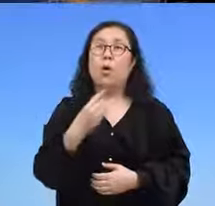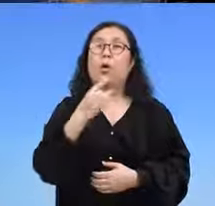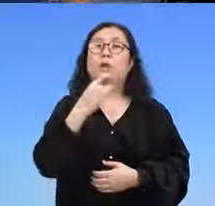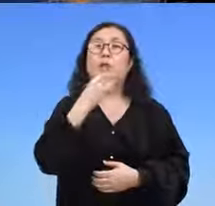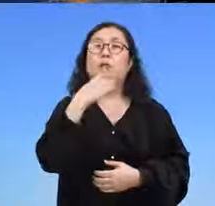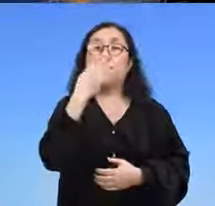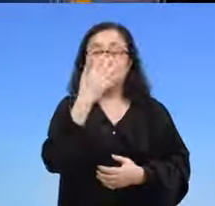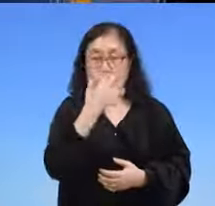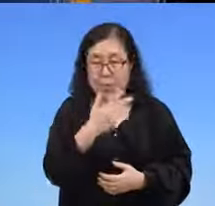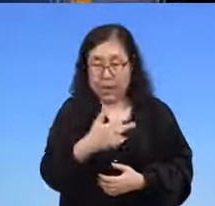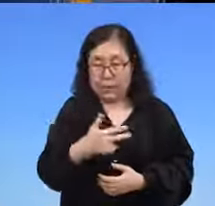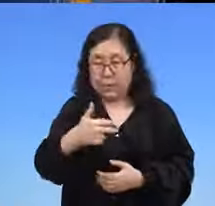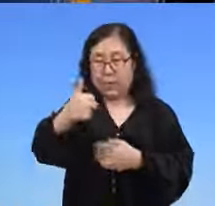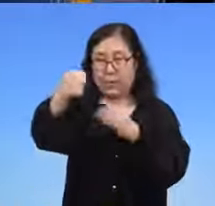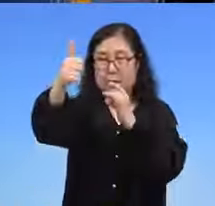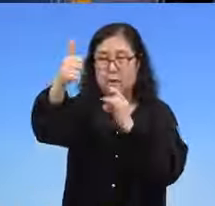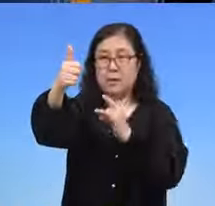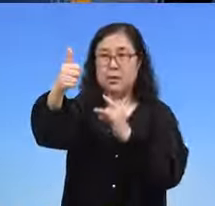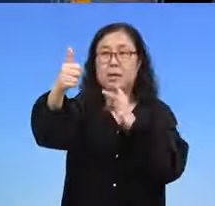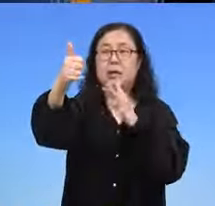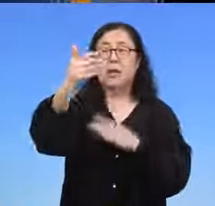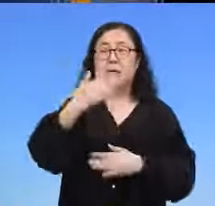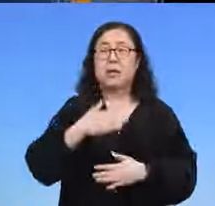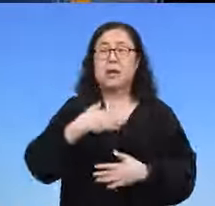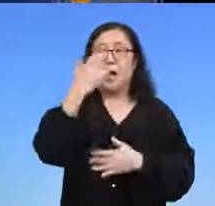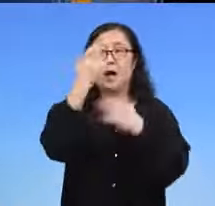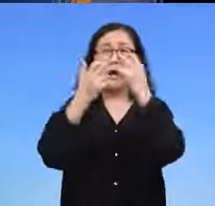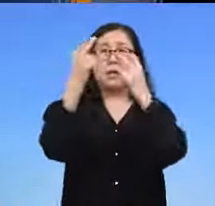오직 주만이 나의 산성,